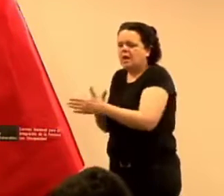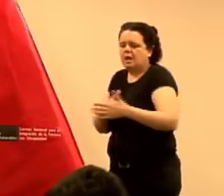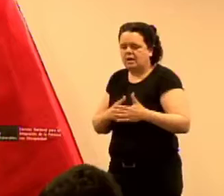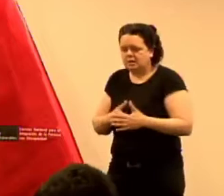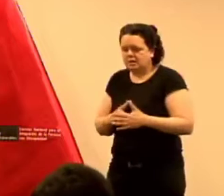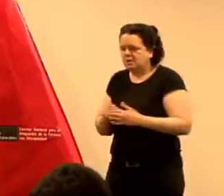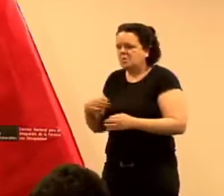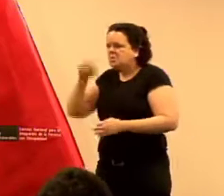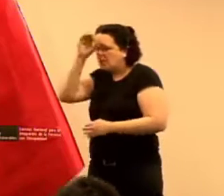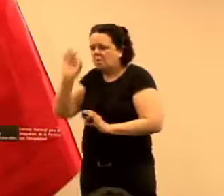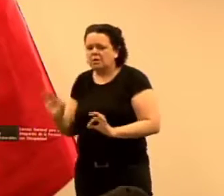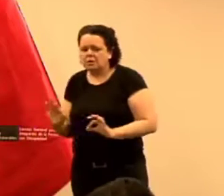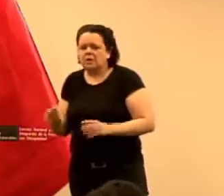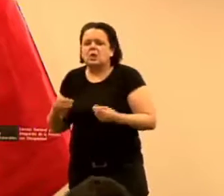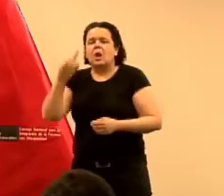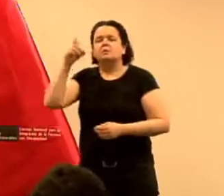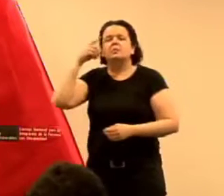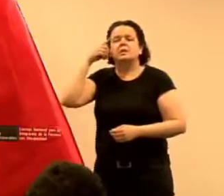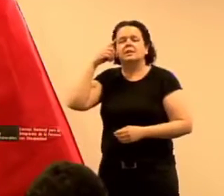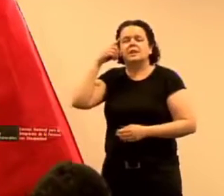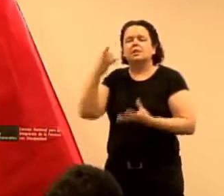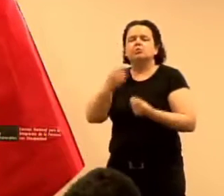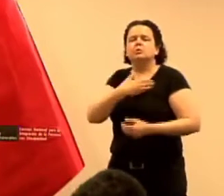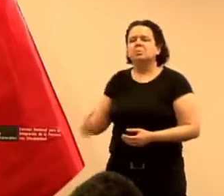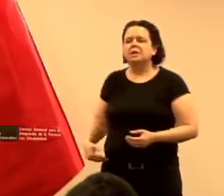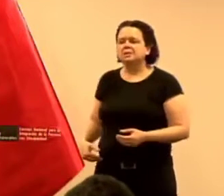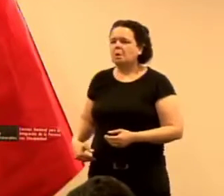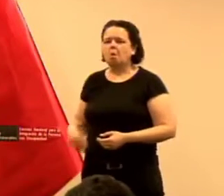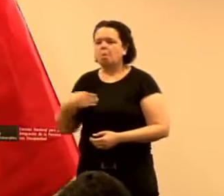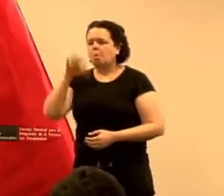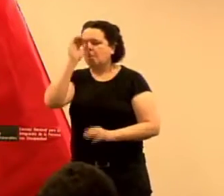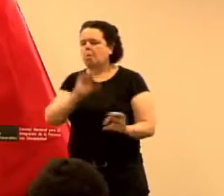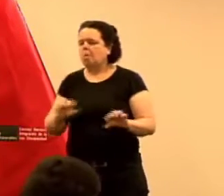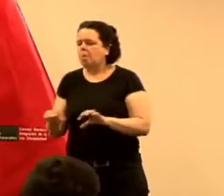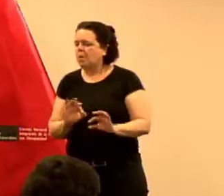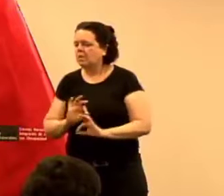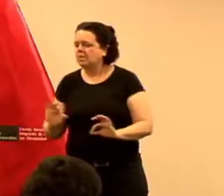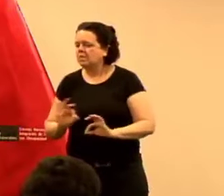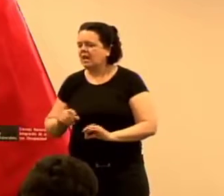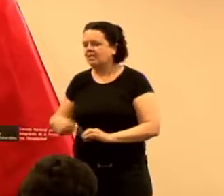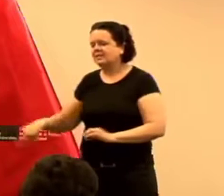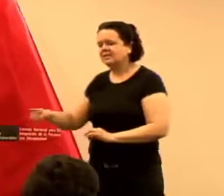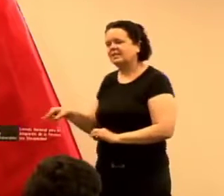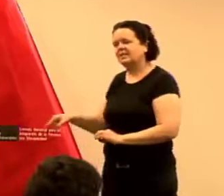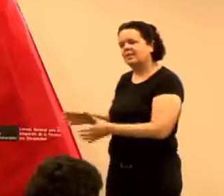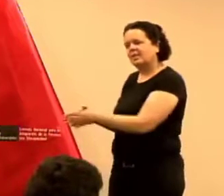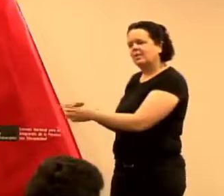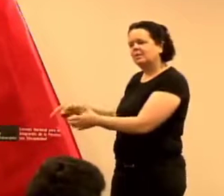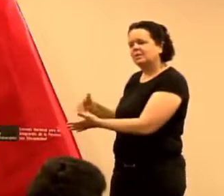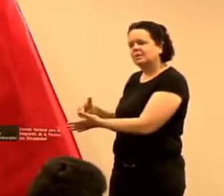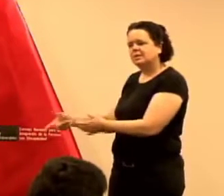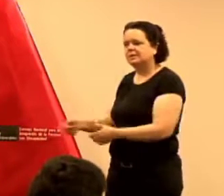las políticas educativas de muchos de los países no toman en cuenta adecuadamente a los niños y niñas con discapacidad.